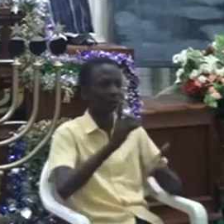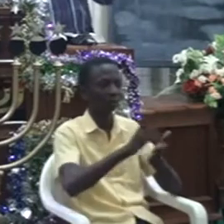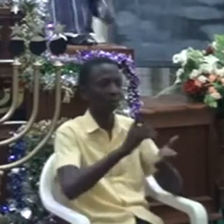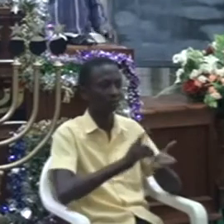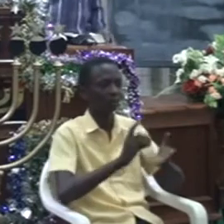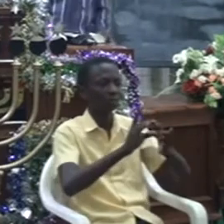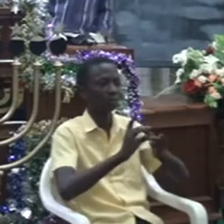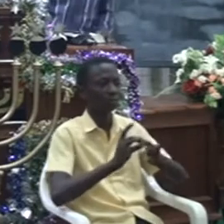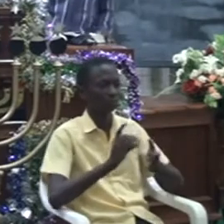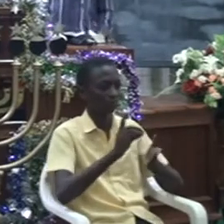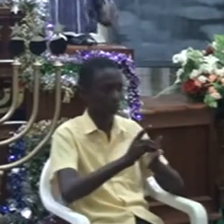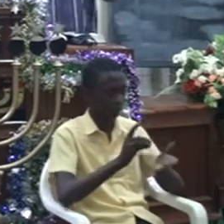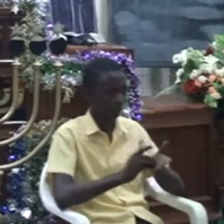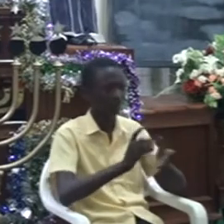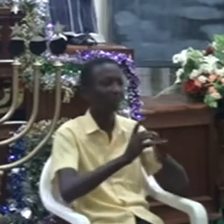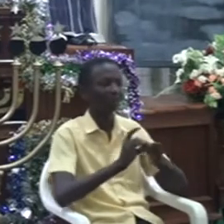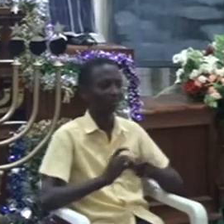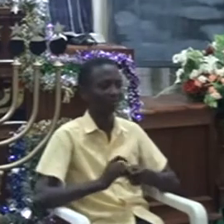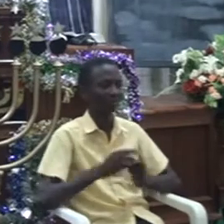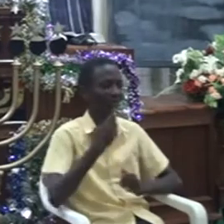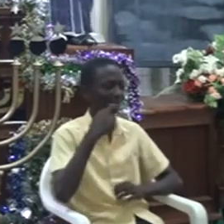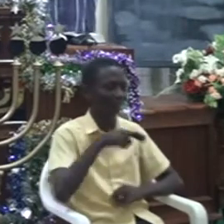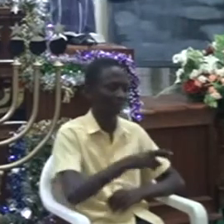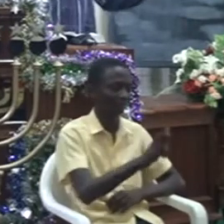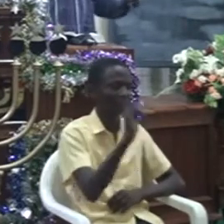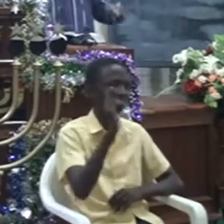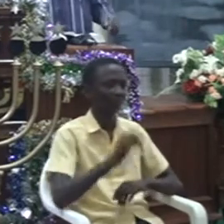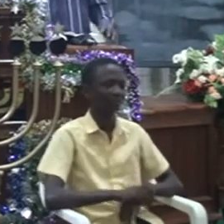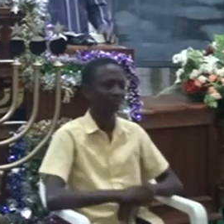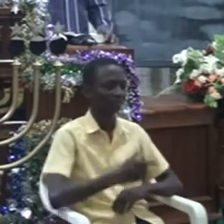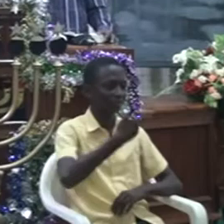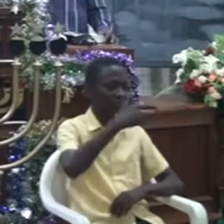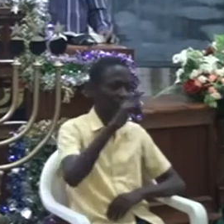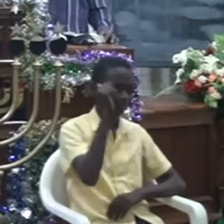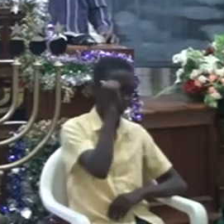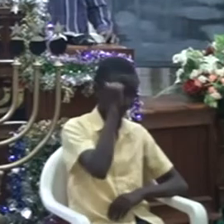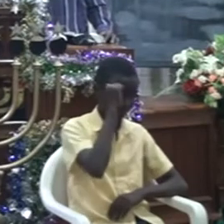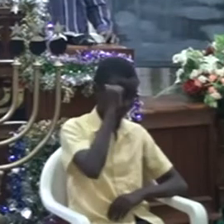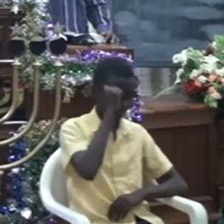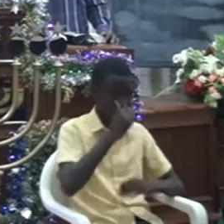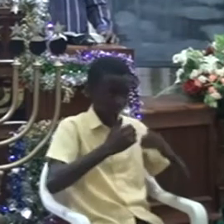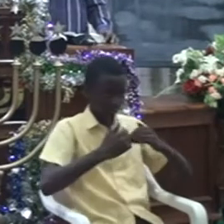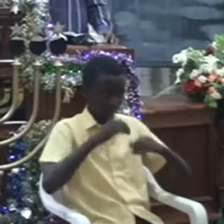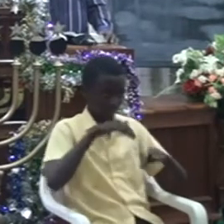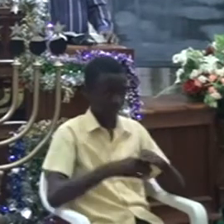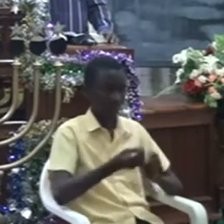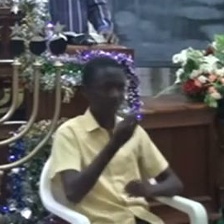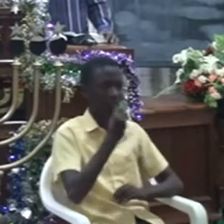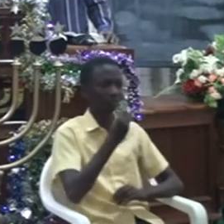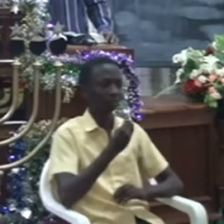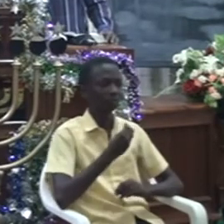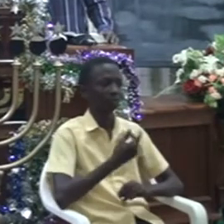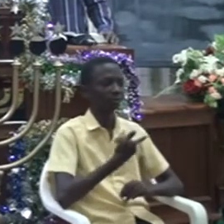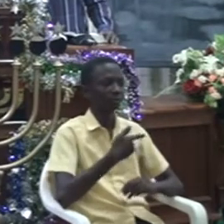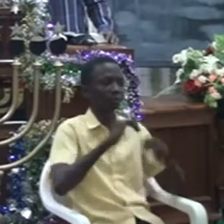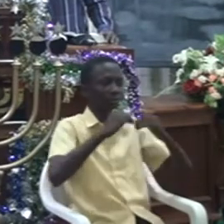yeye hakutongoziwaka, hakuaminiaka mafundisho ya nyoka. Lui Adam. Yeye Adamu. En mangeant. Sa alikuwa